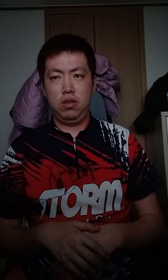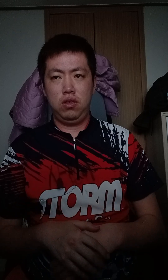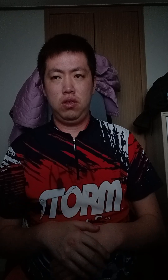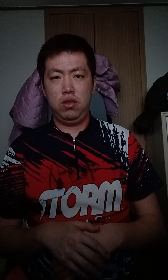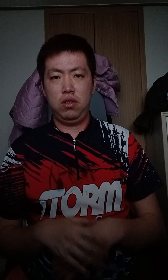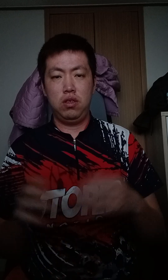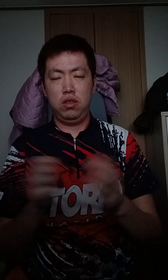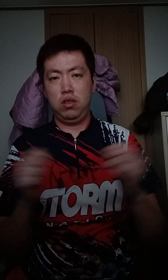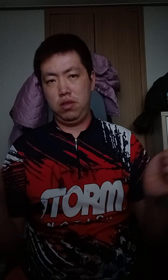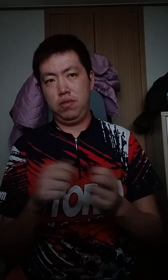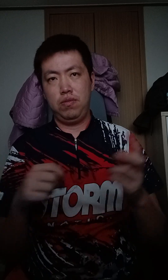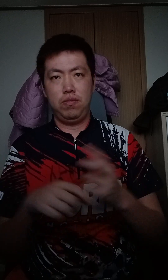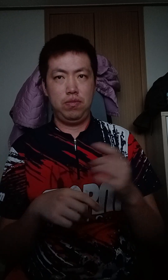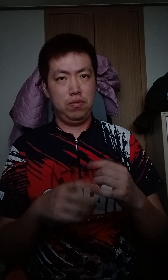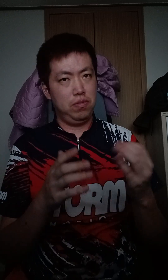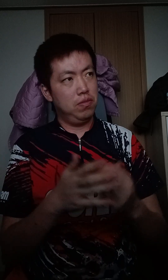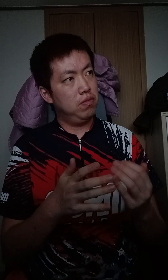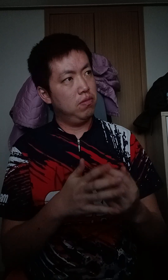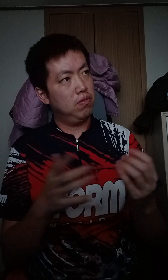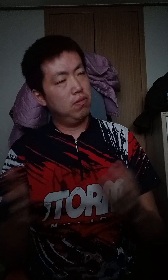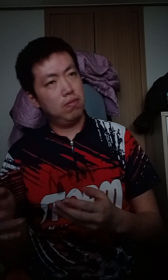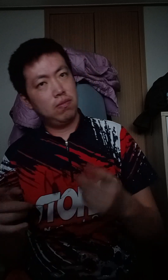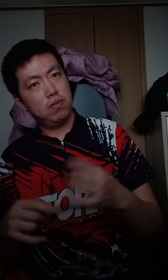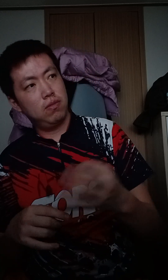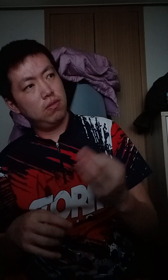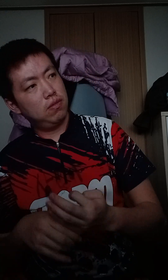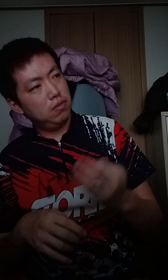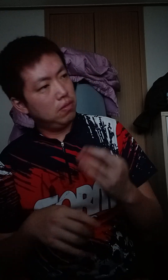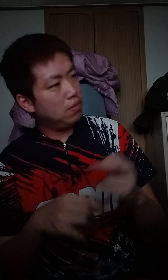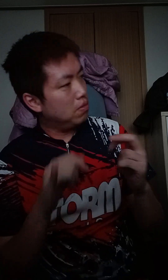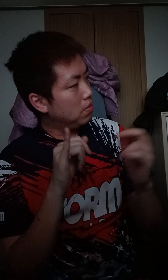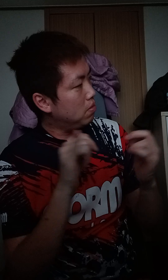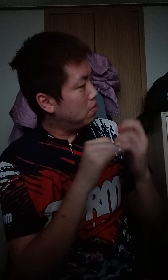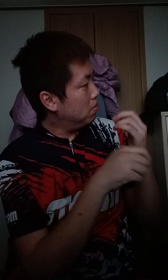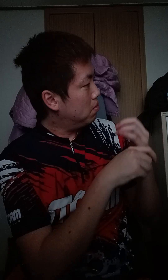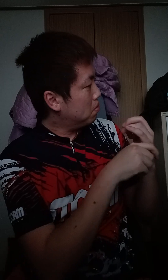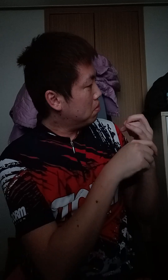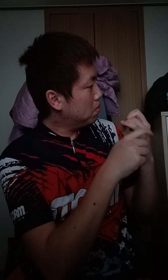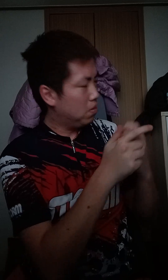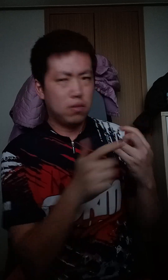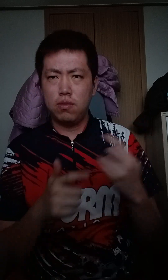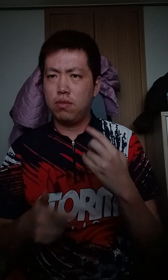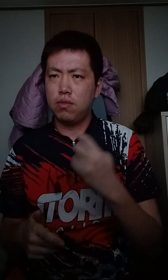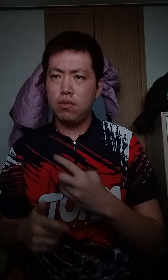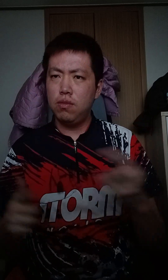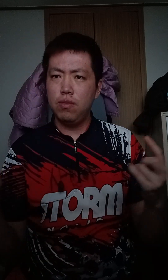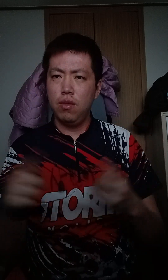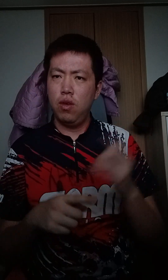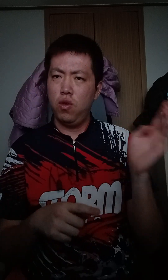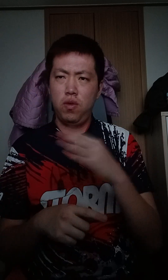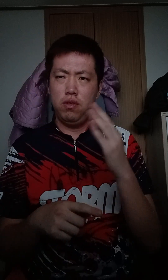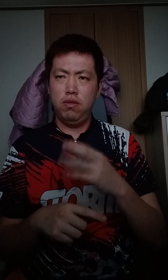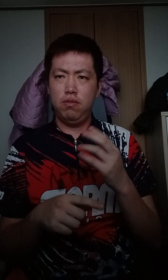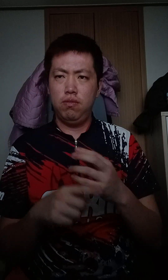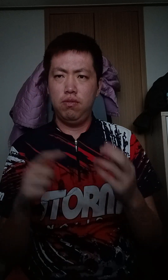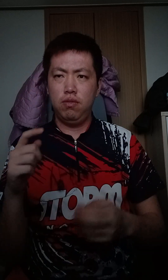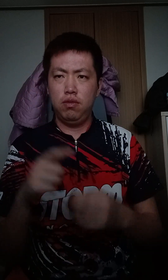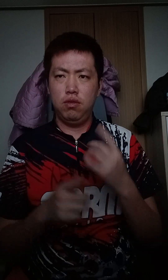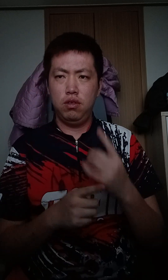혐의에 대해서는 입소자들을 진정시키는 과정에서 벌어진 일이라며 해를 끼치려는 의도는 없었다고 해명했습니다.